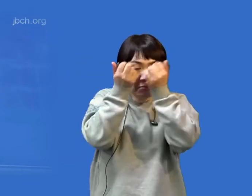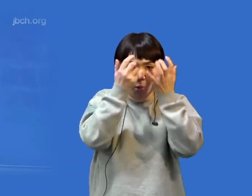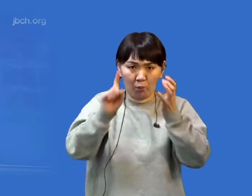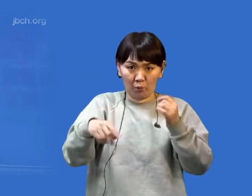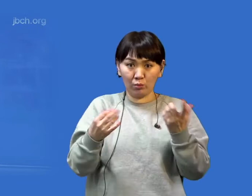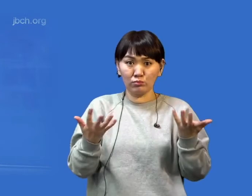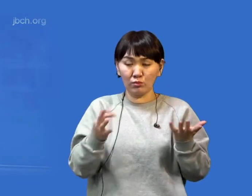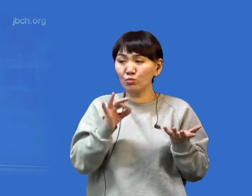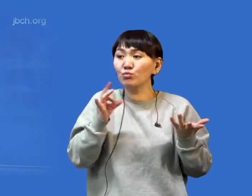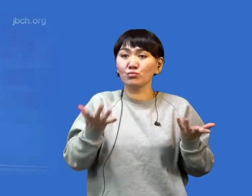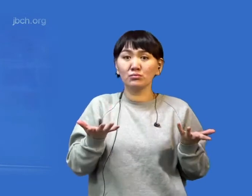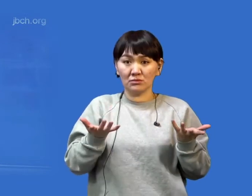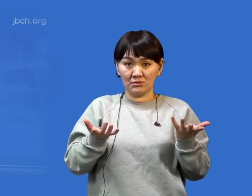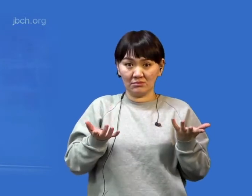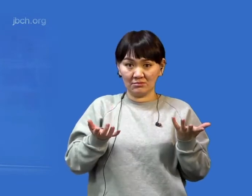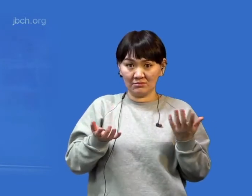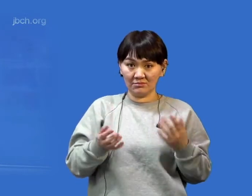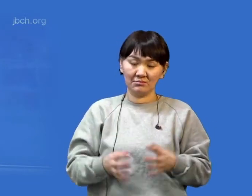юм.